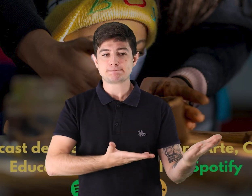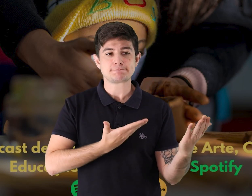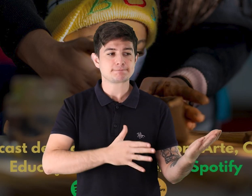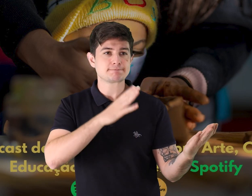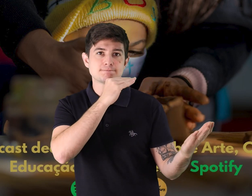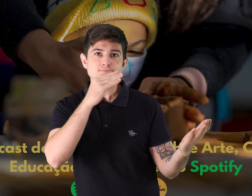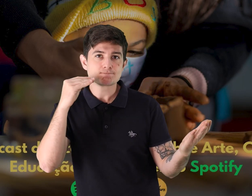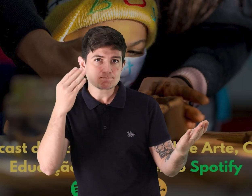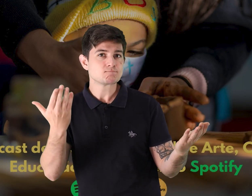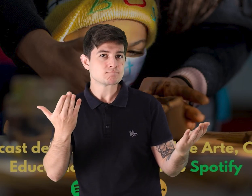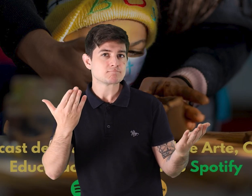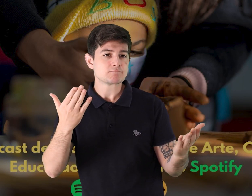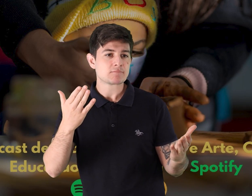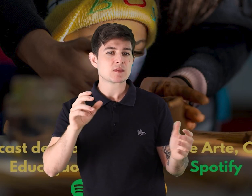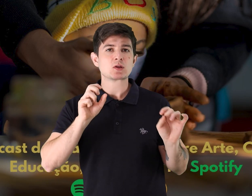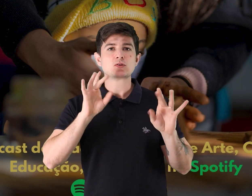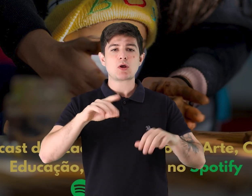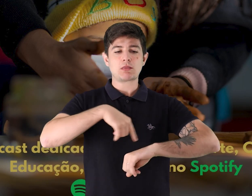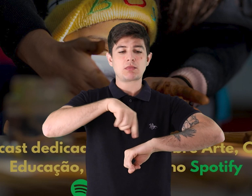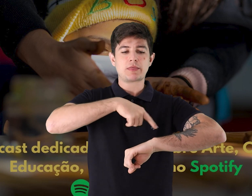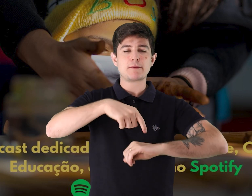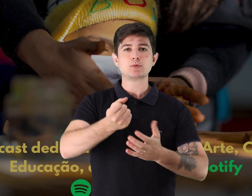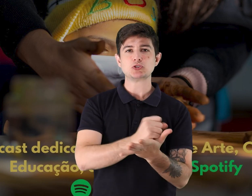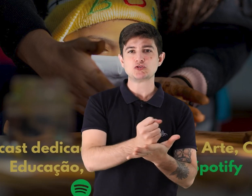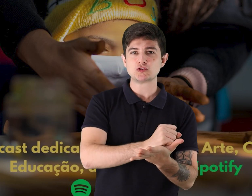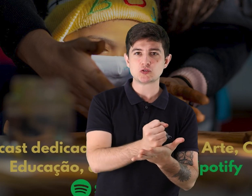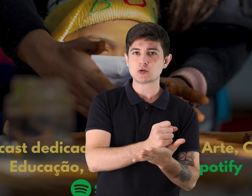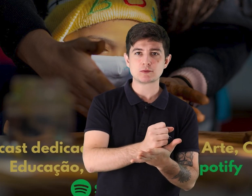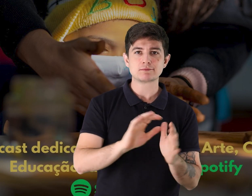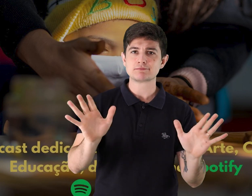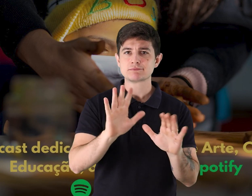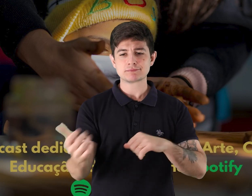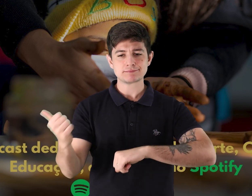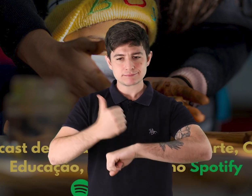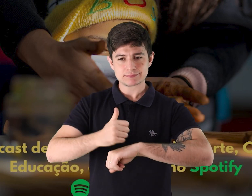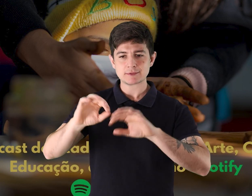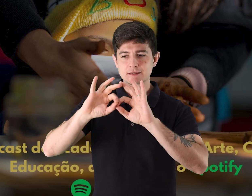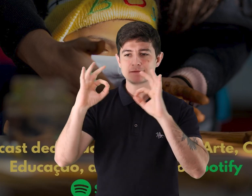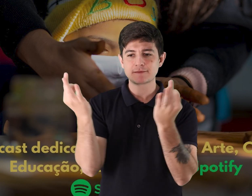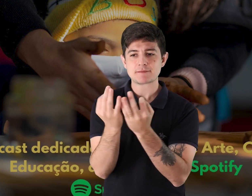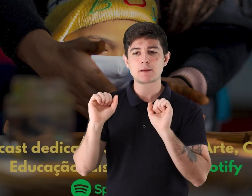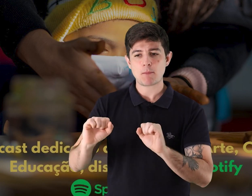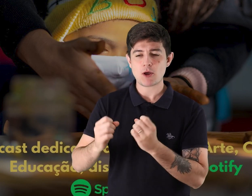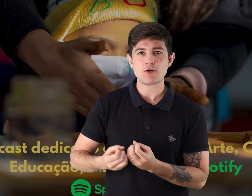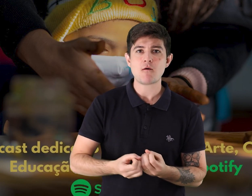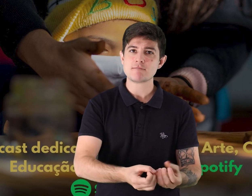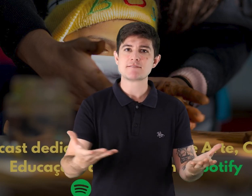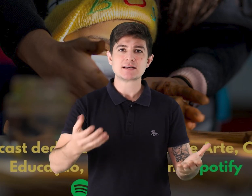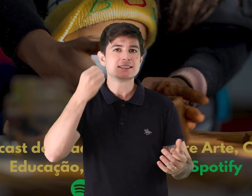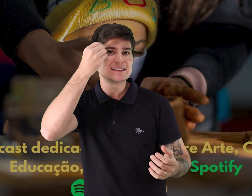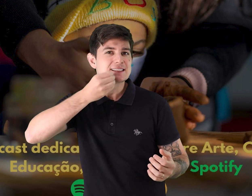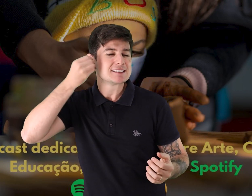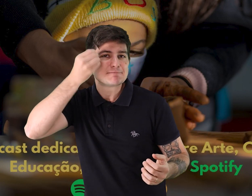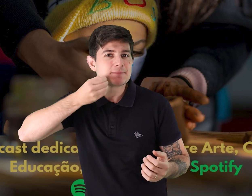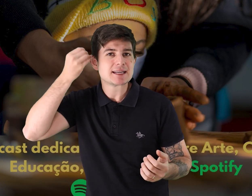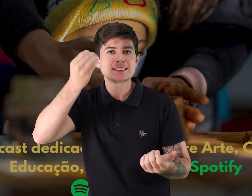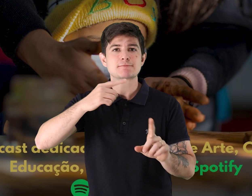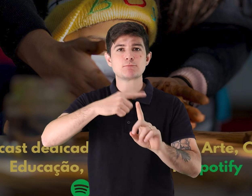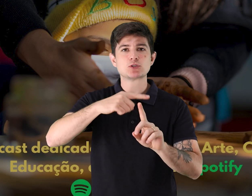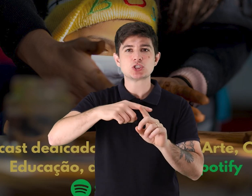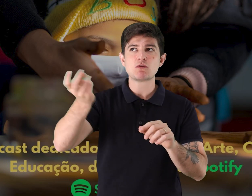como para o adolescente. Ao invés de ficar tanto tempo nos games, por que essa família não proporciona a